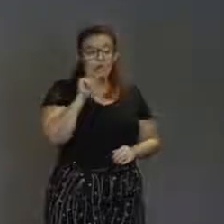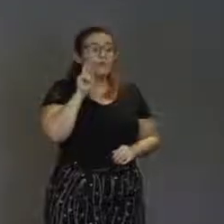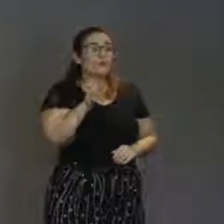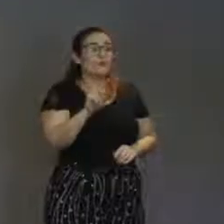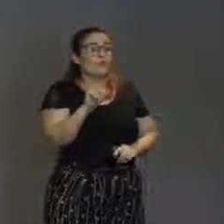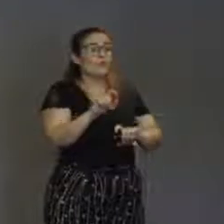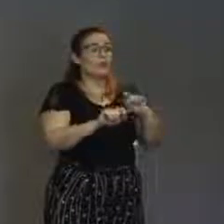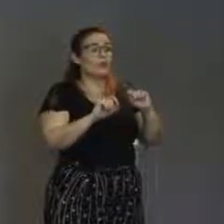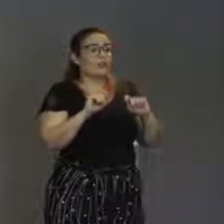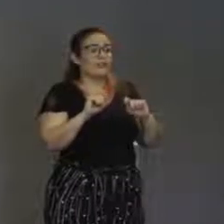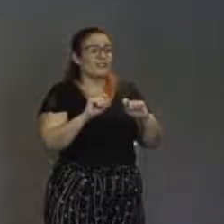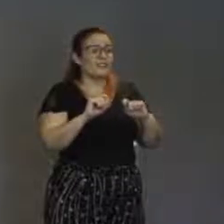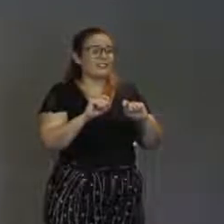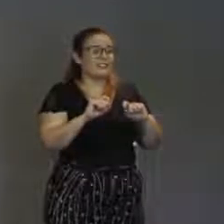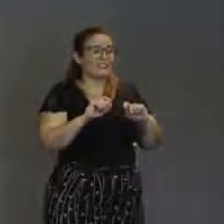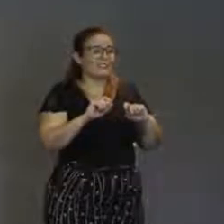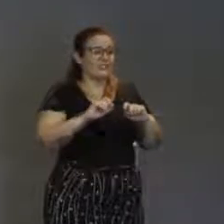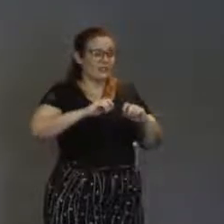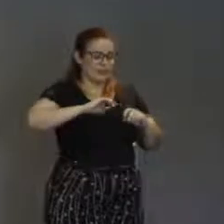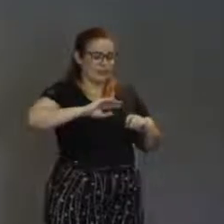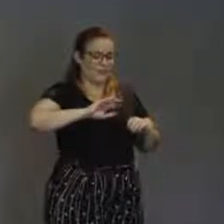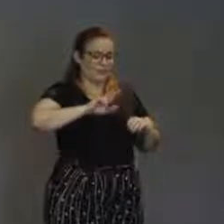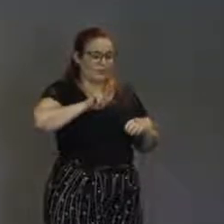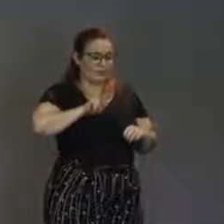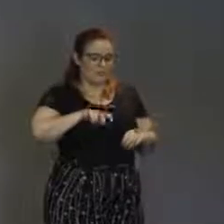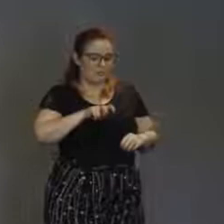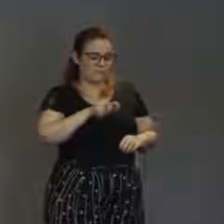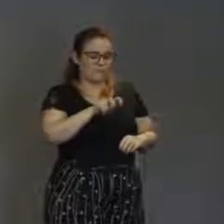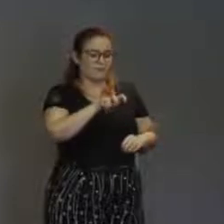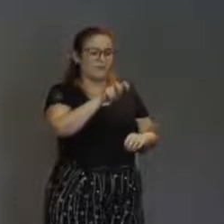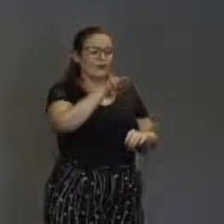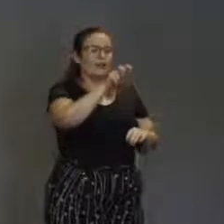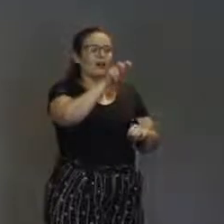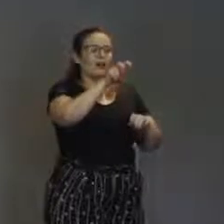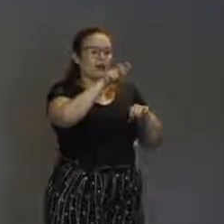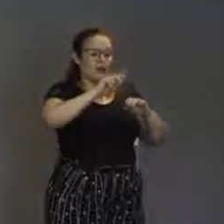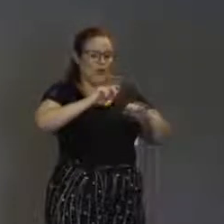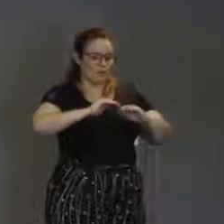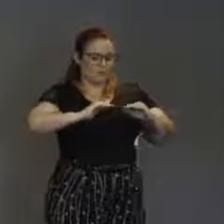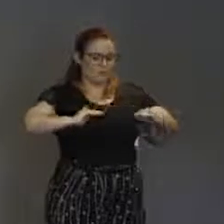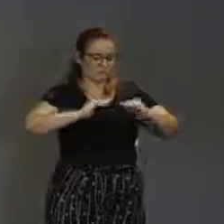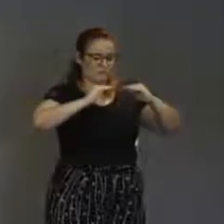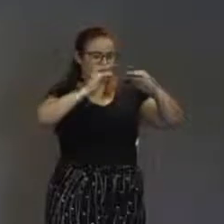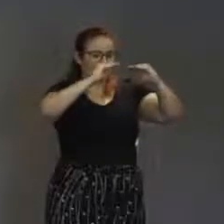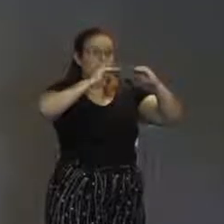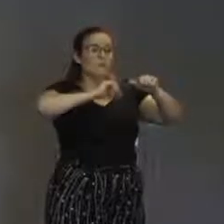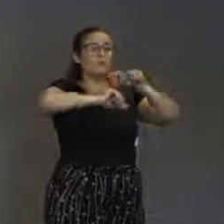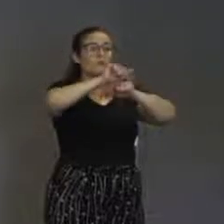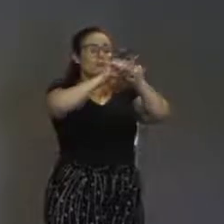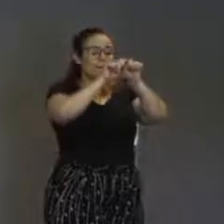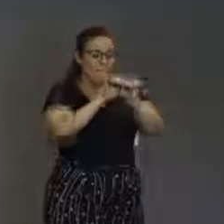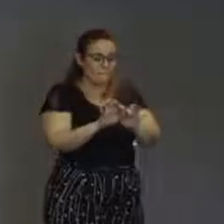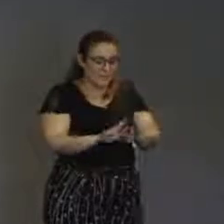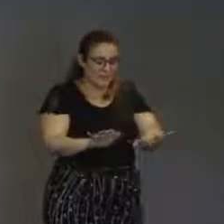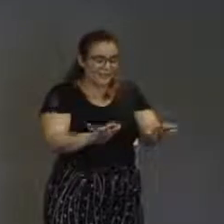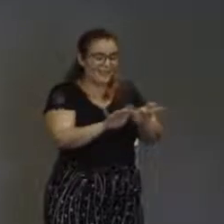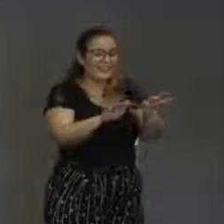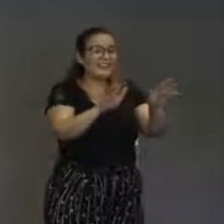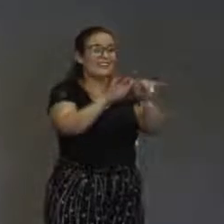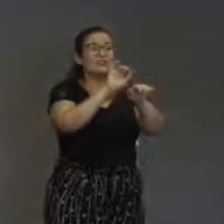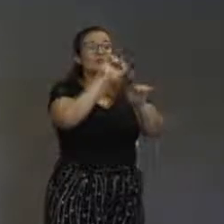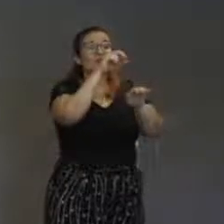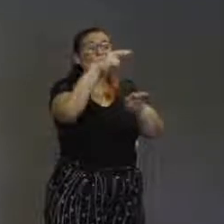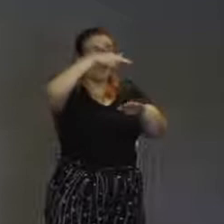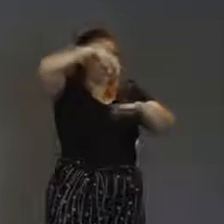os degraus de uma escadaria para o metrô em piano, ou faz um tobogã. Nossa, todo mundo vira criança